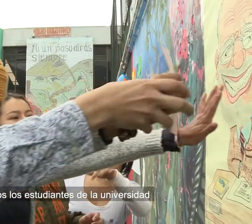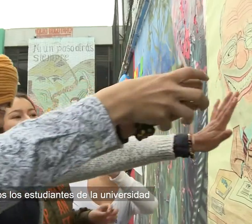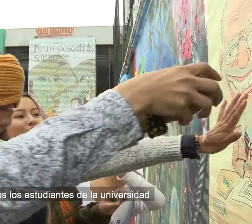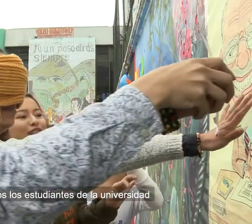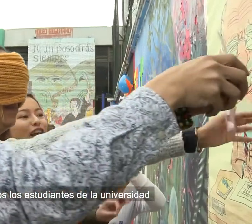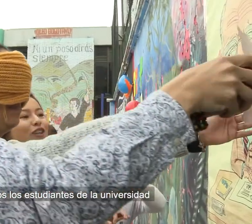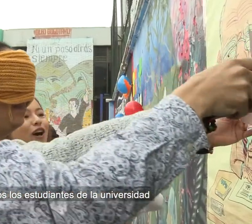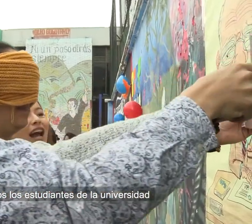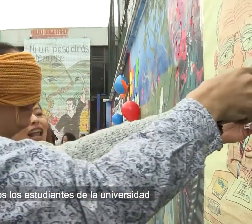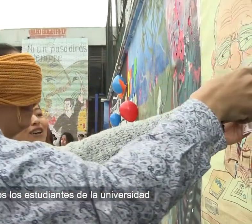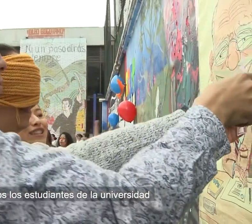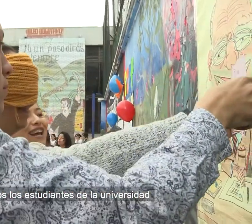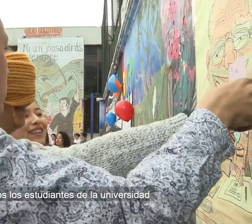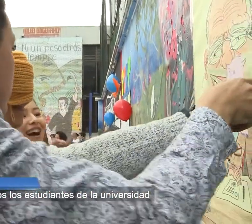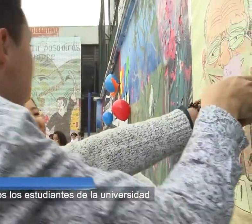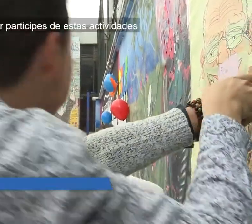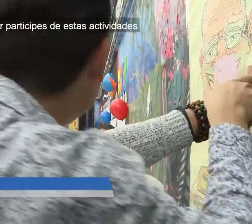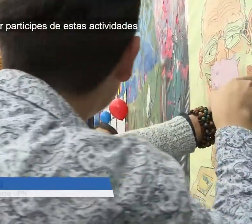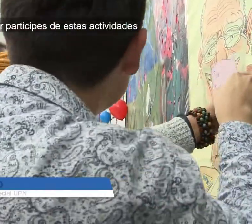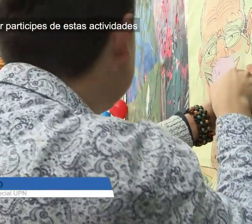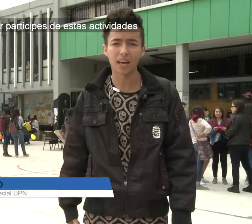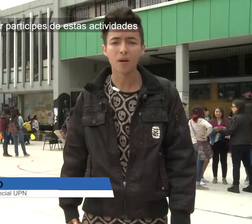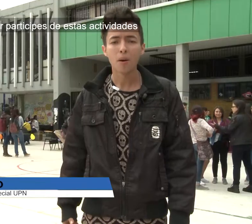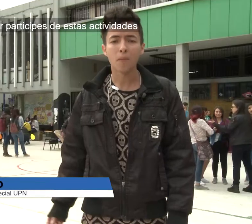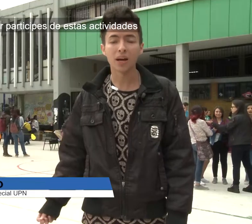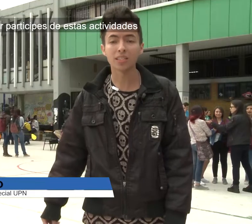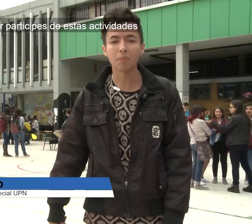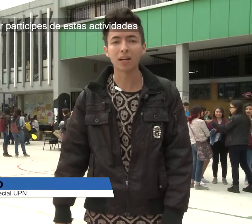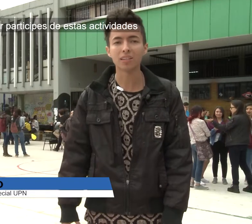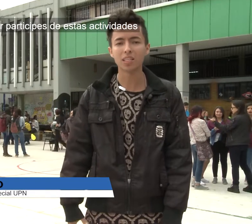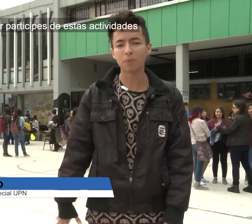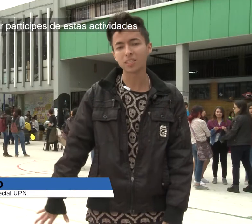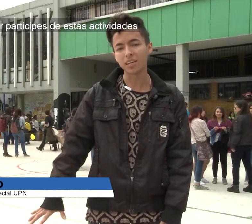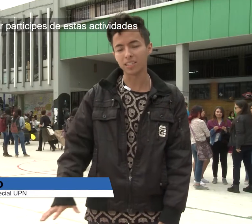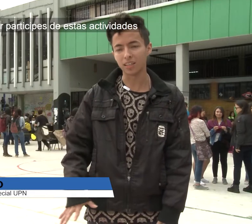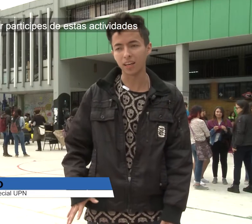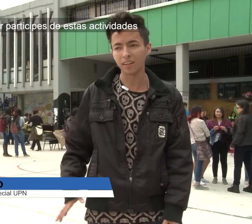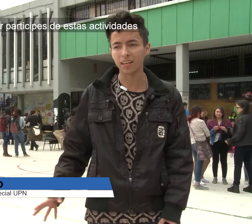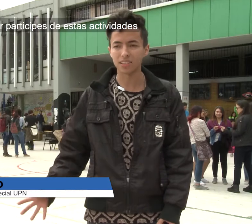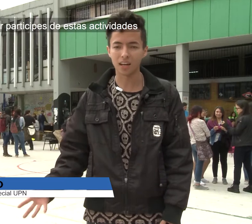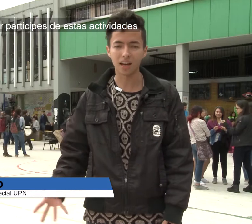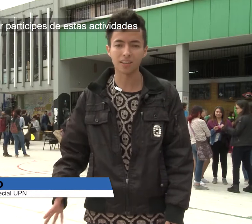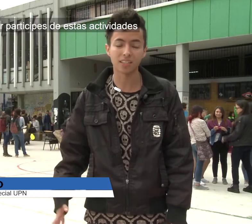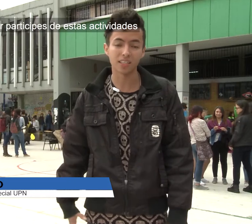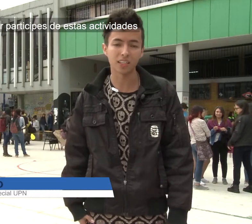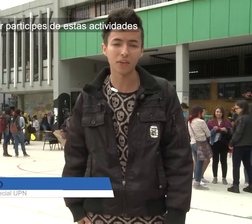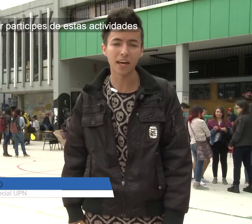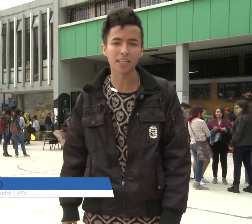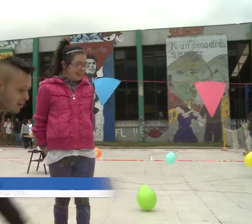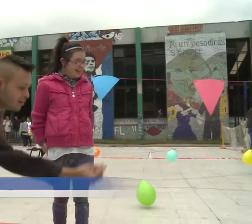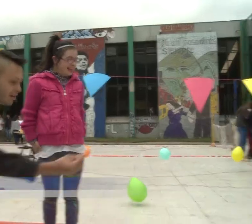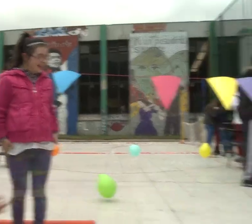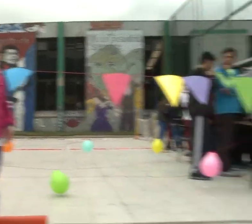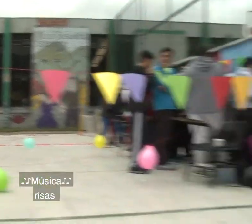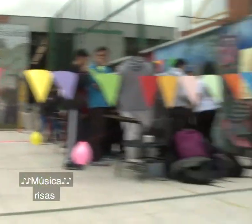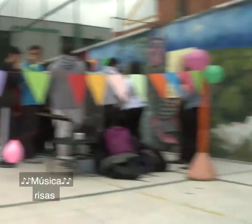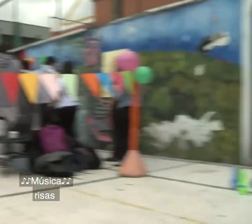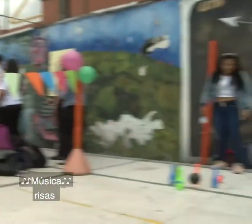estudiantes de la universidad puedan ser partícipes de estas actividades.